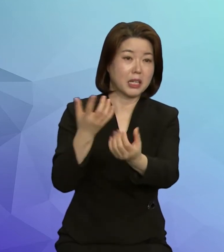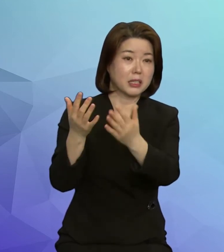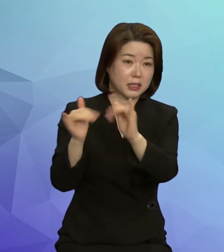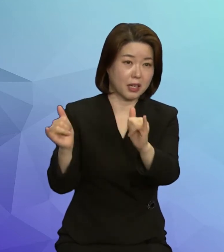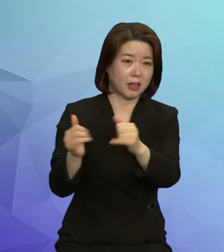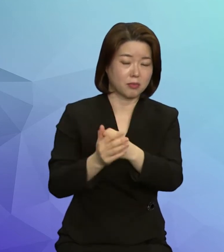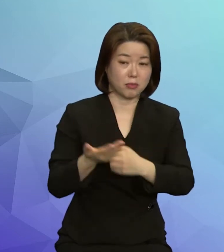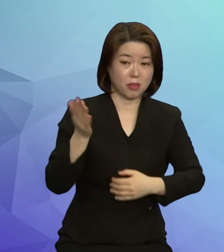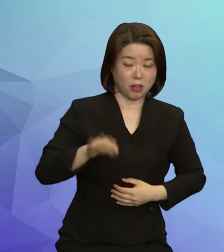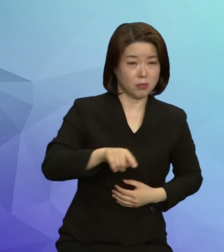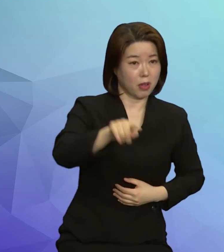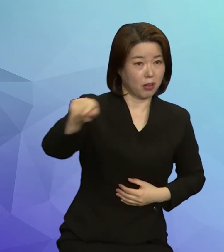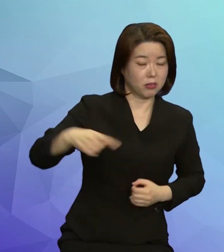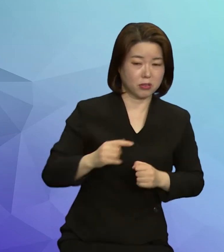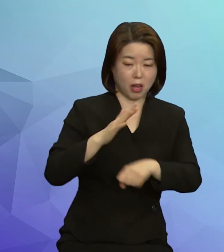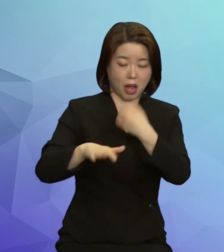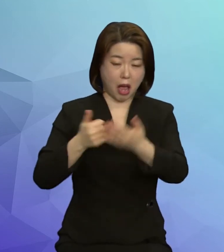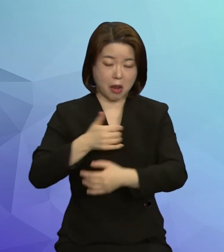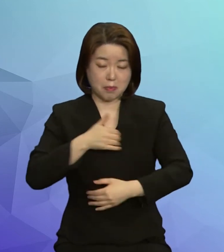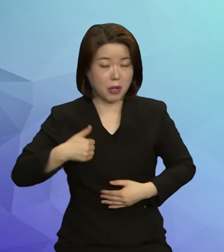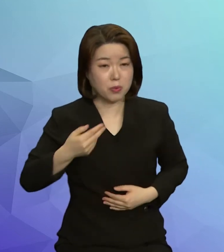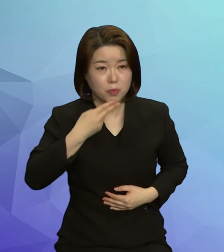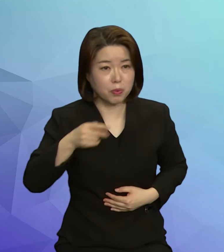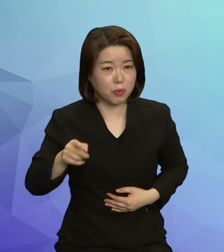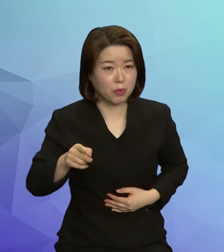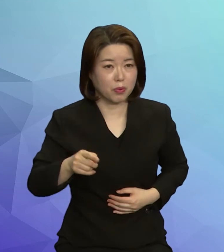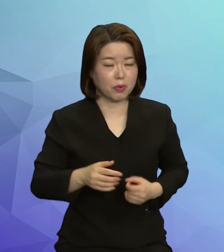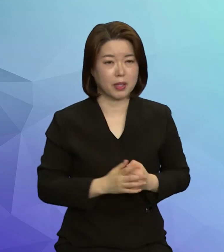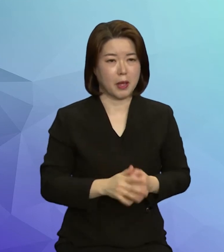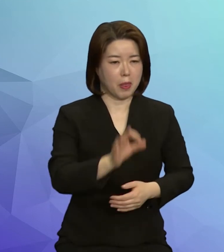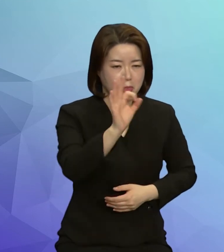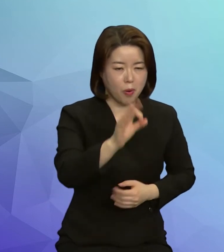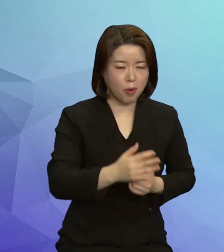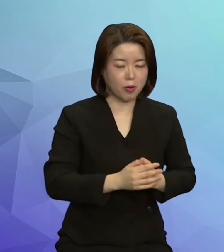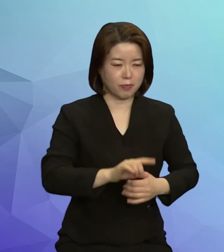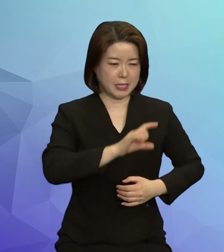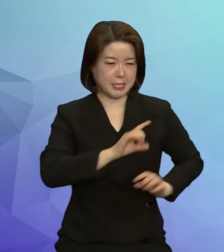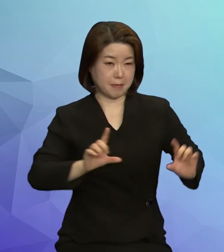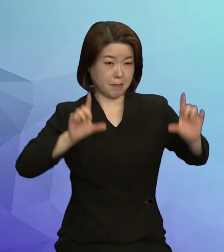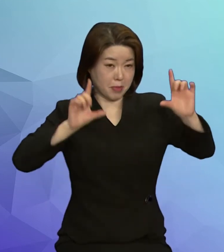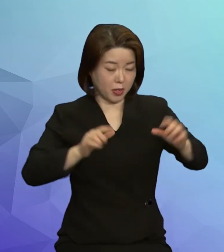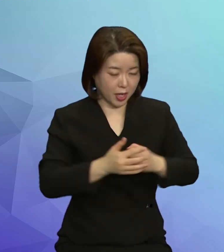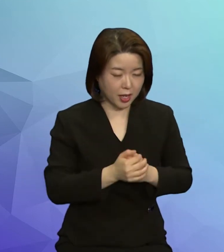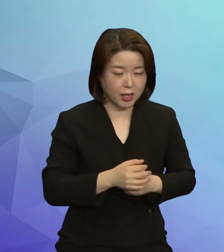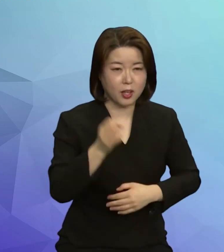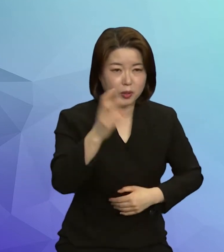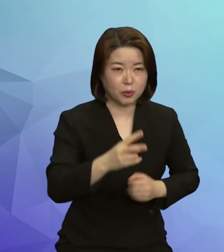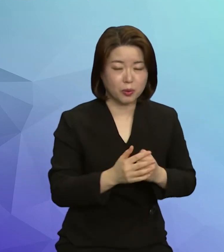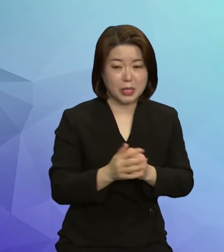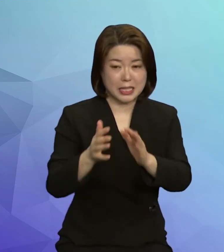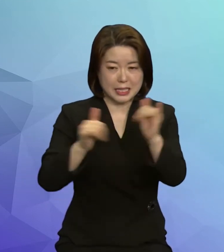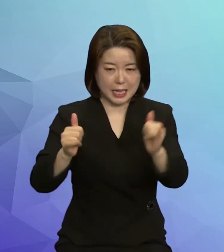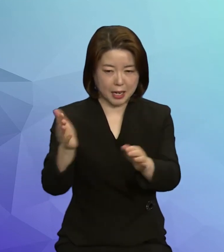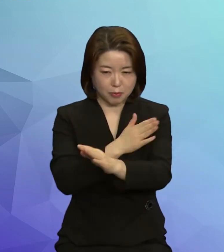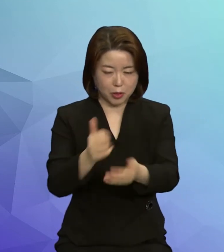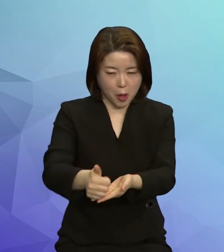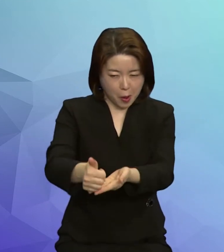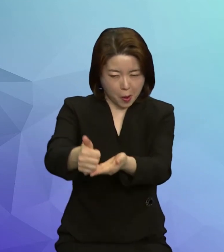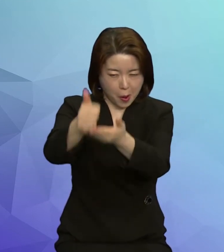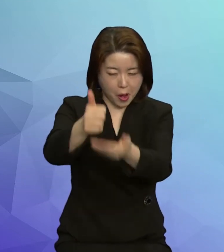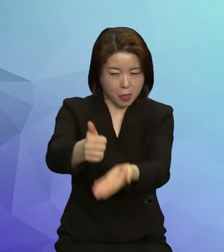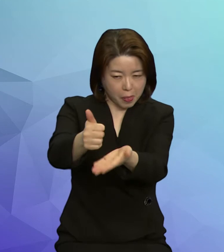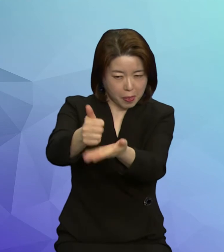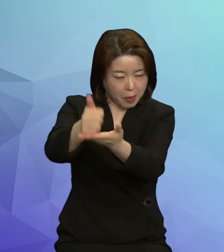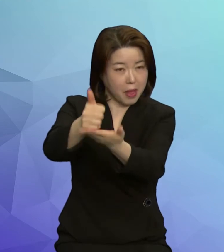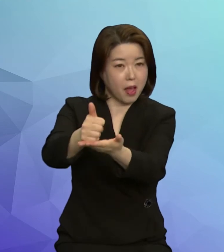사람들이었어요. 그렇지만 그들은 하나님으로 만족이 안 돼요. 돈, 명예, 사람들로부터